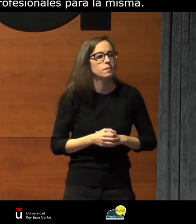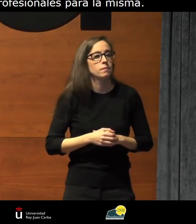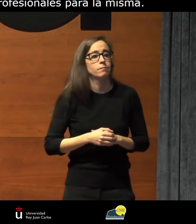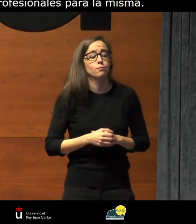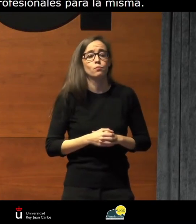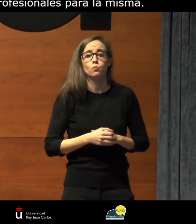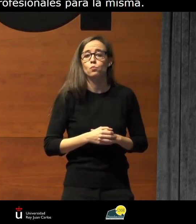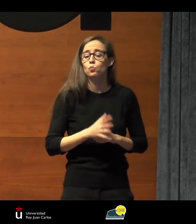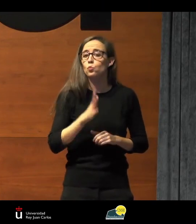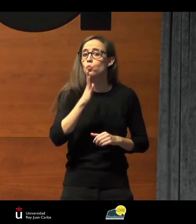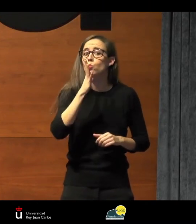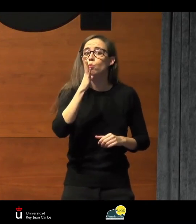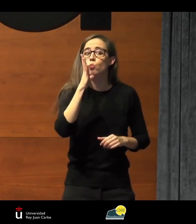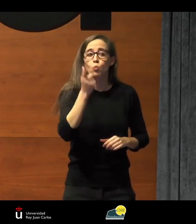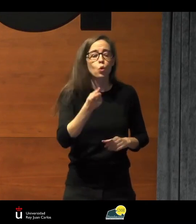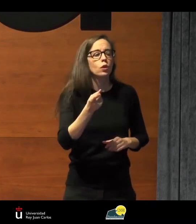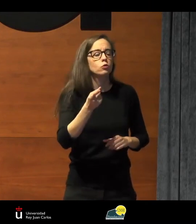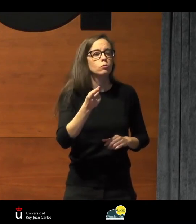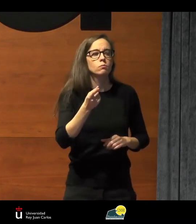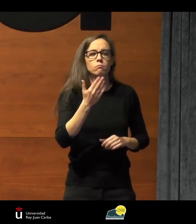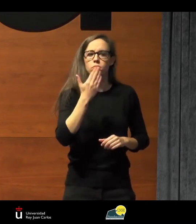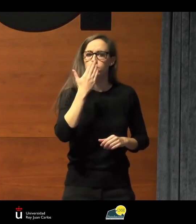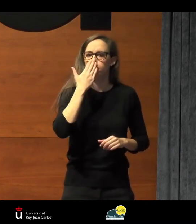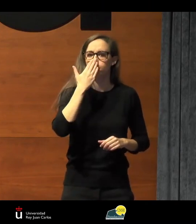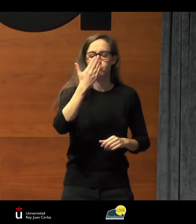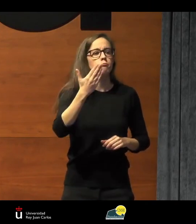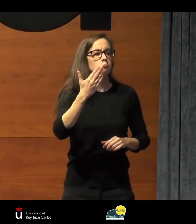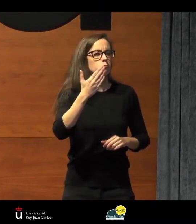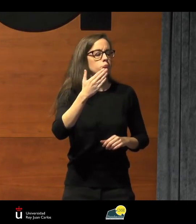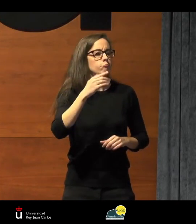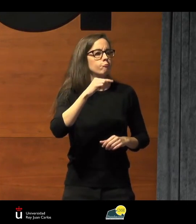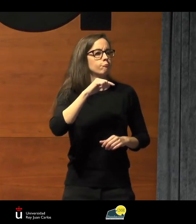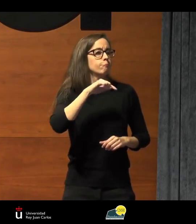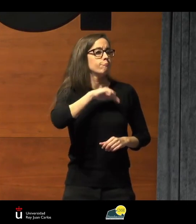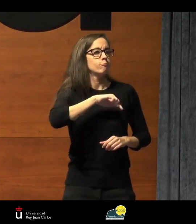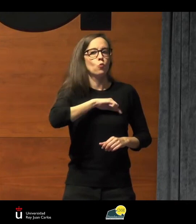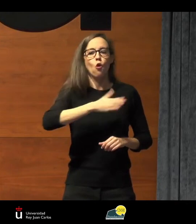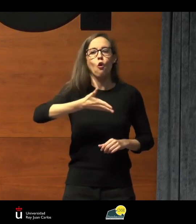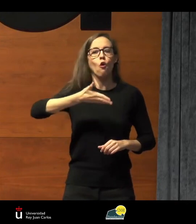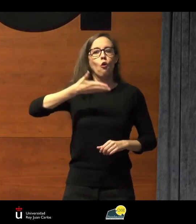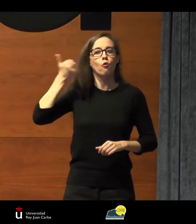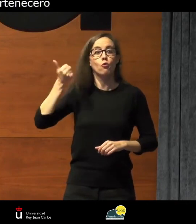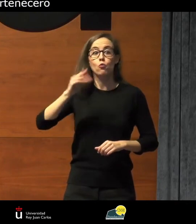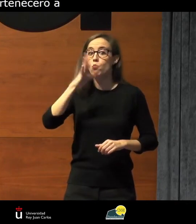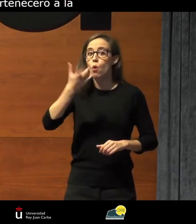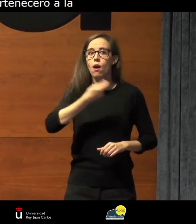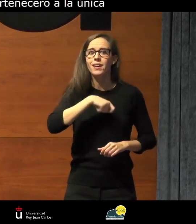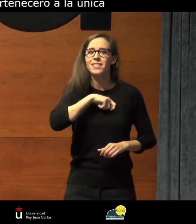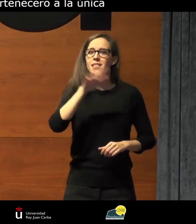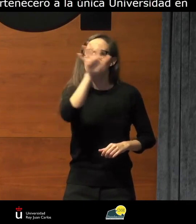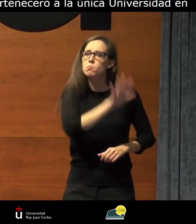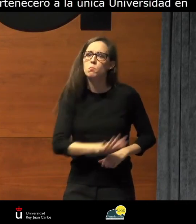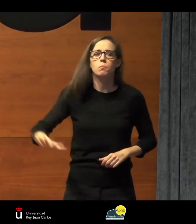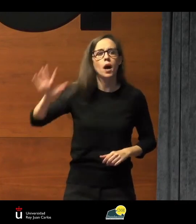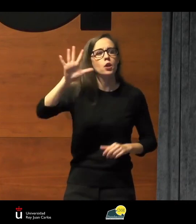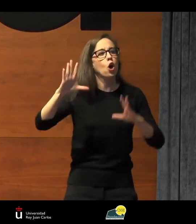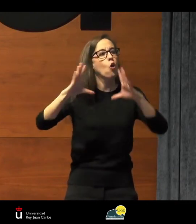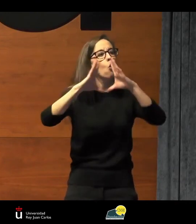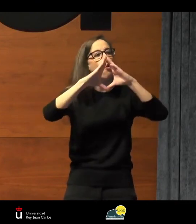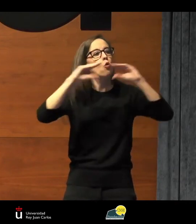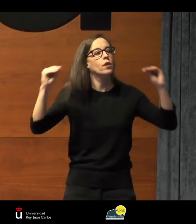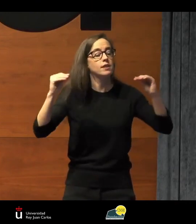En ese sentido, es un orgullo pertenecer a la única universidad en todo el territorio nacional que